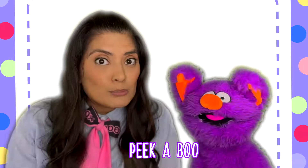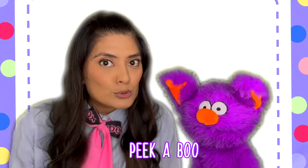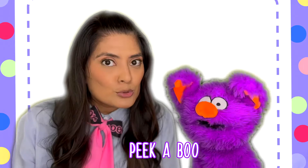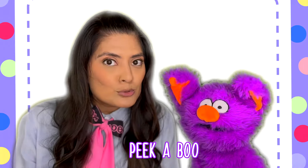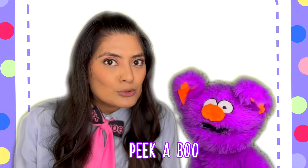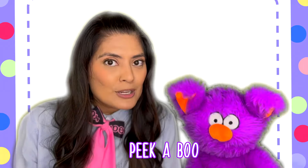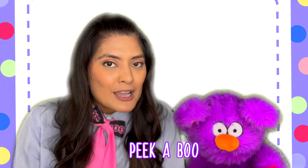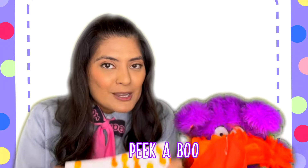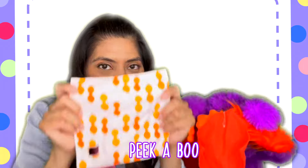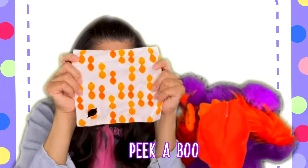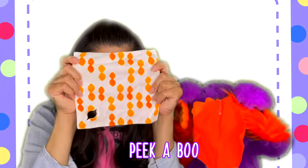Peekaboo.